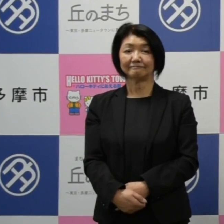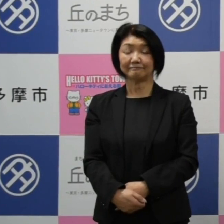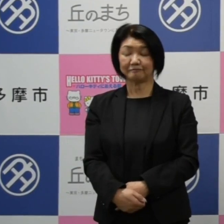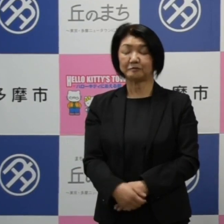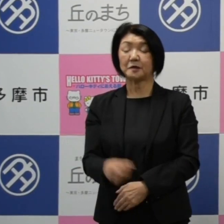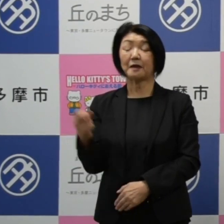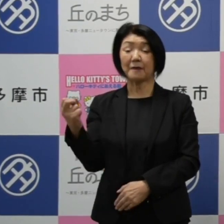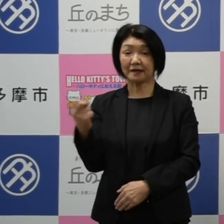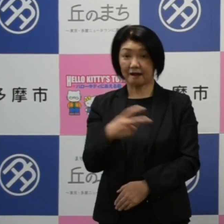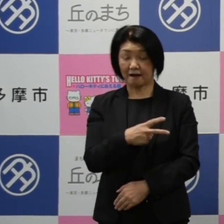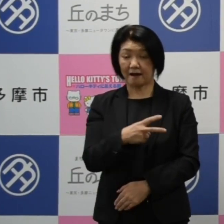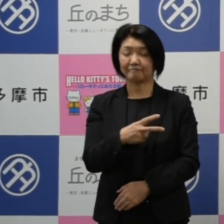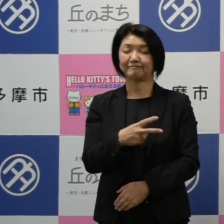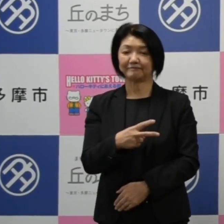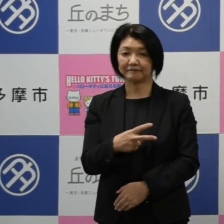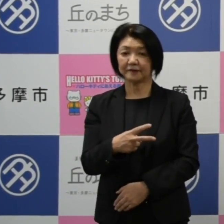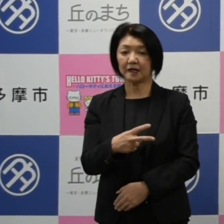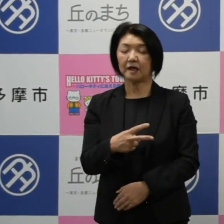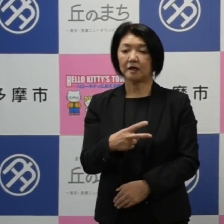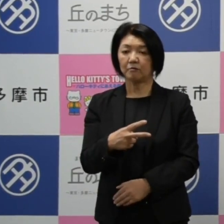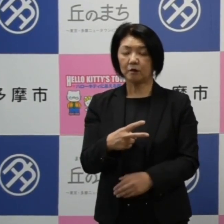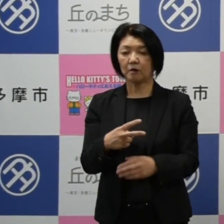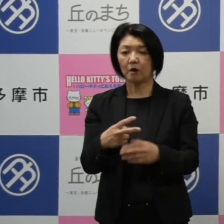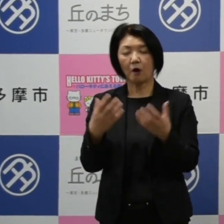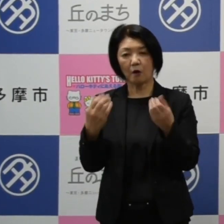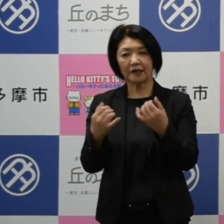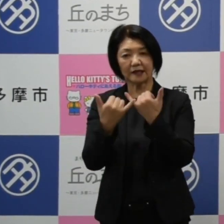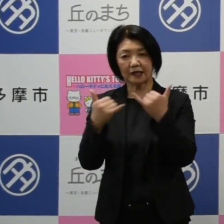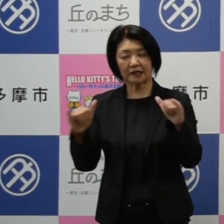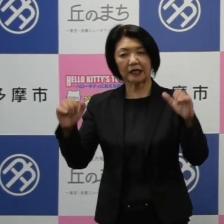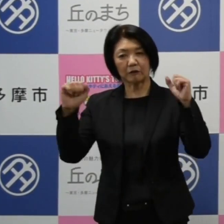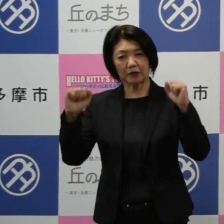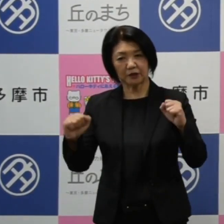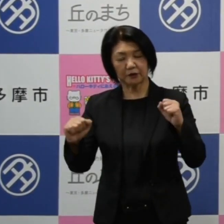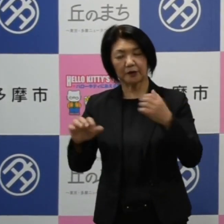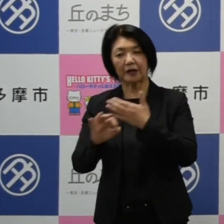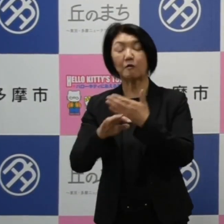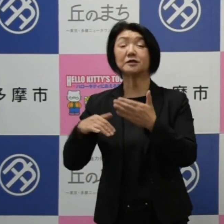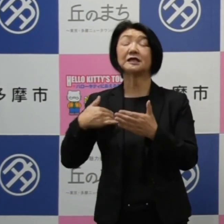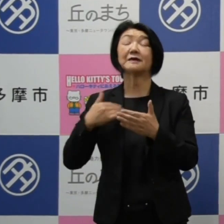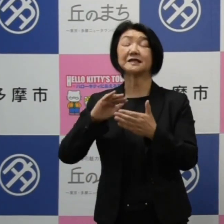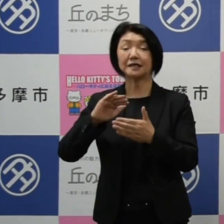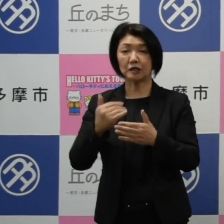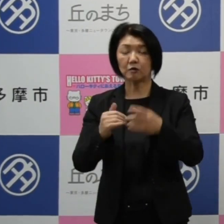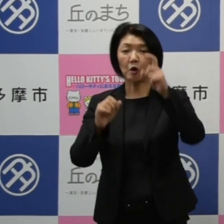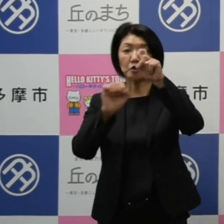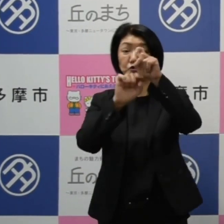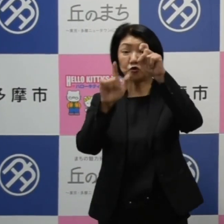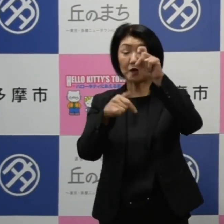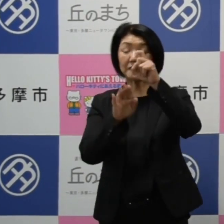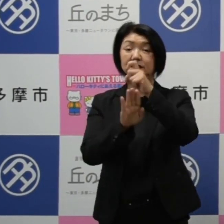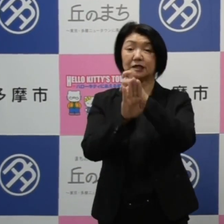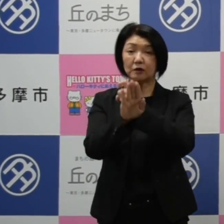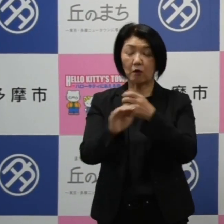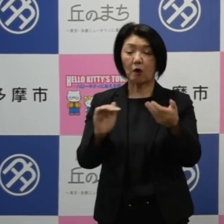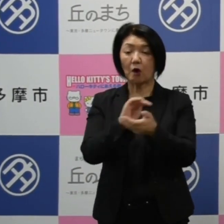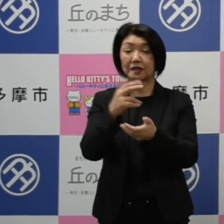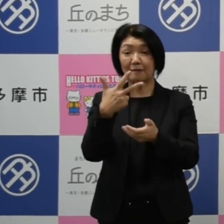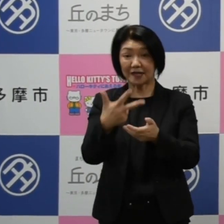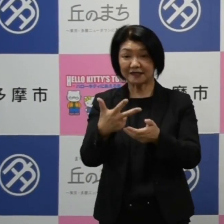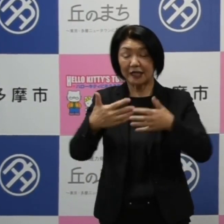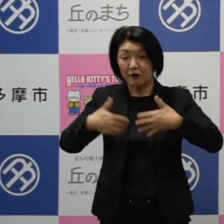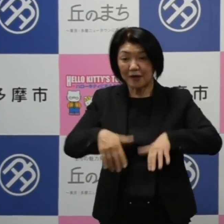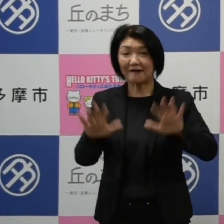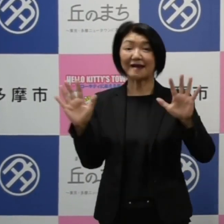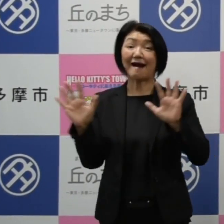このほか後進の方には送付済みですが、10月から多摩市でお生まれになった新